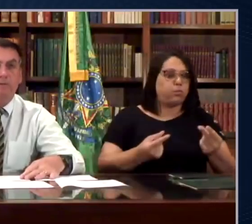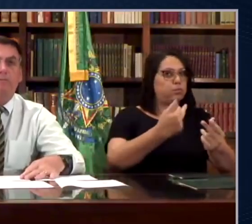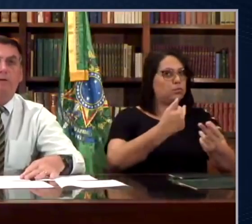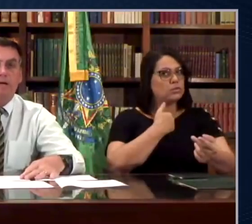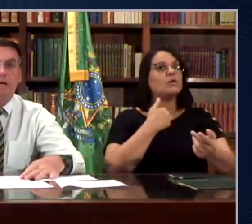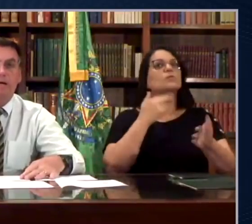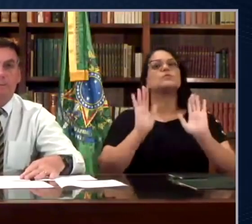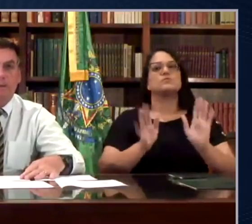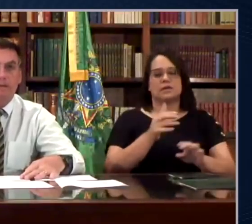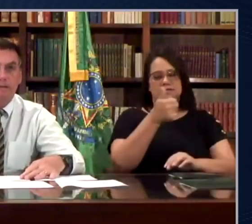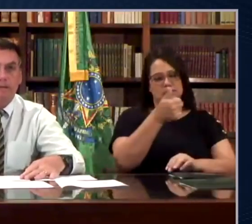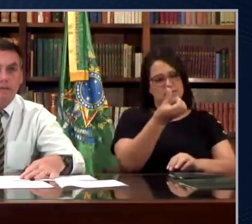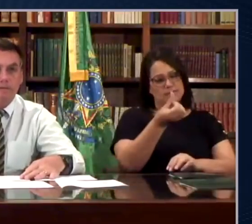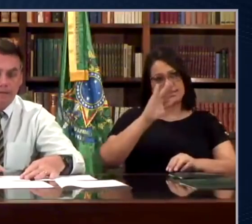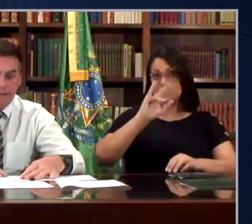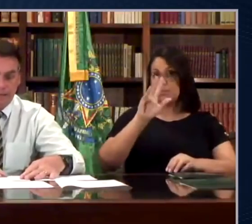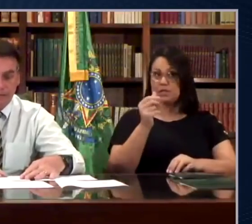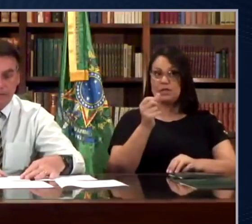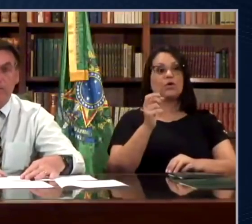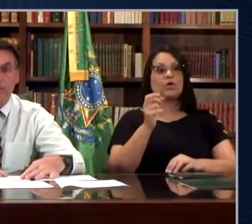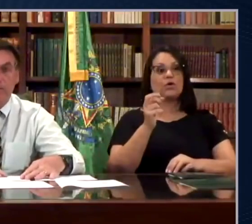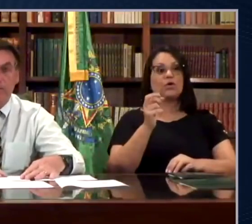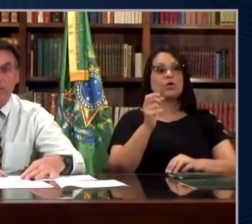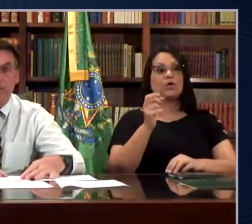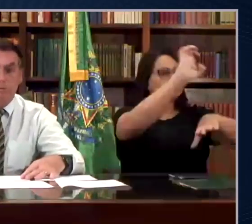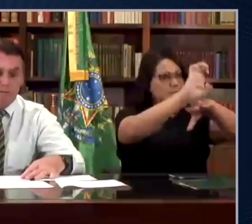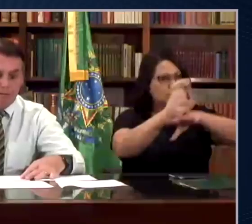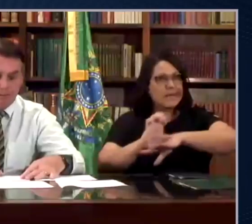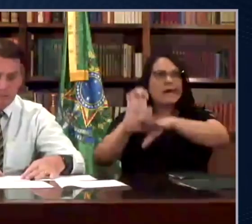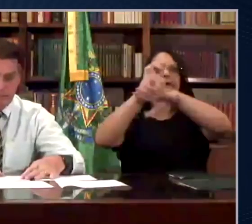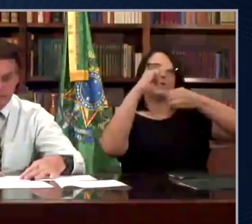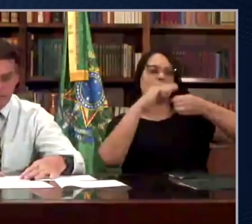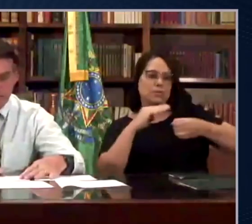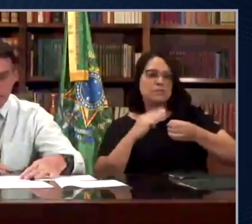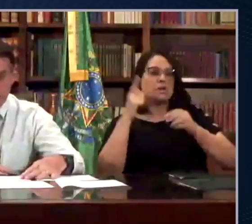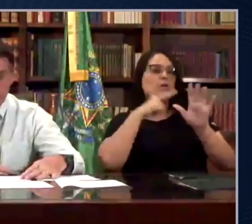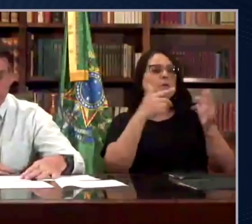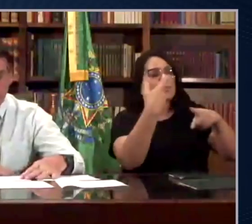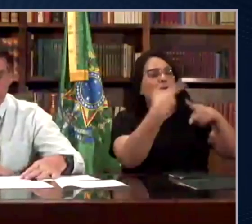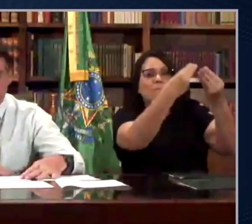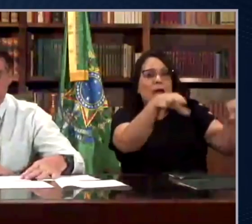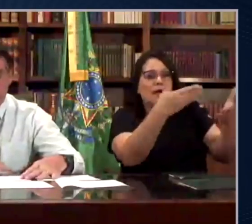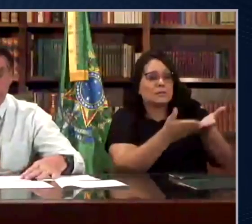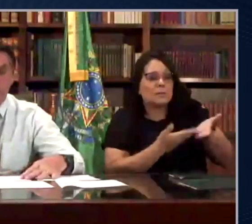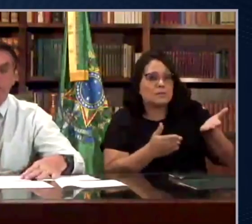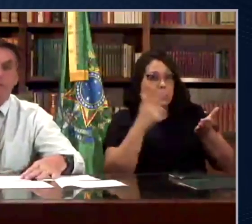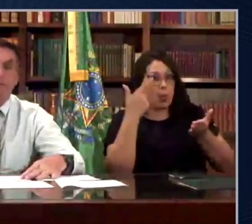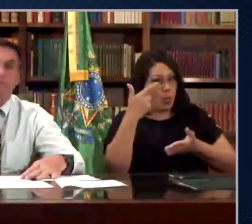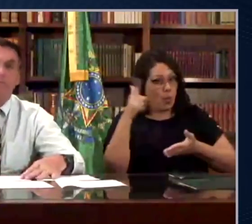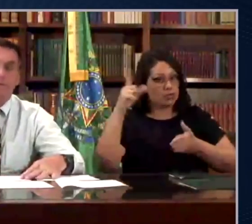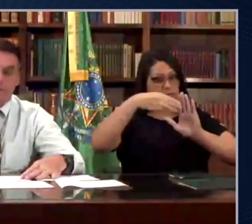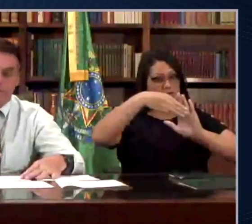municípios, para compensar as perdas de arrecadação dos últimos 30 dias. Outra medida